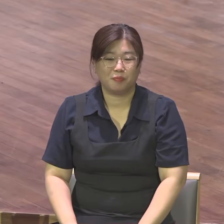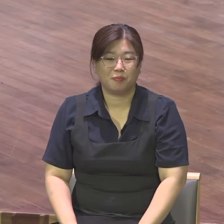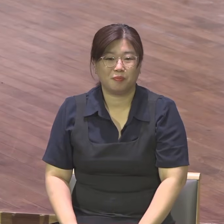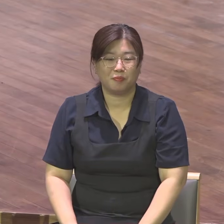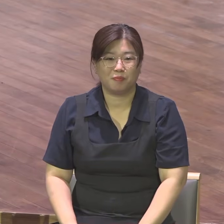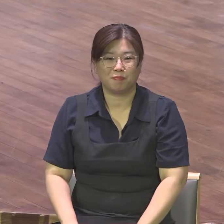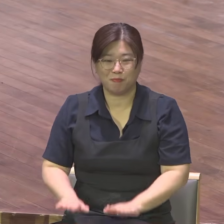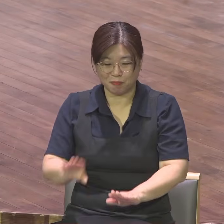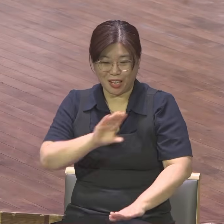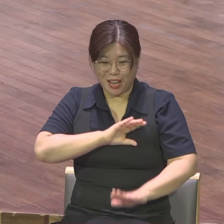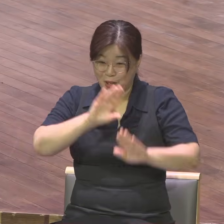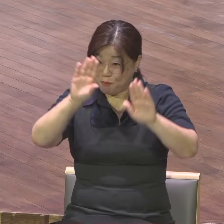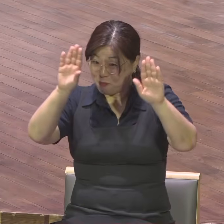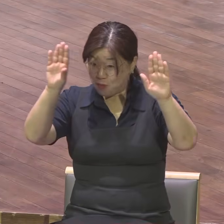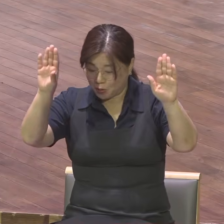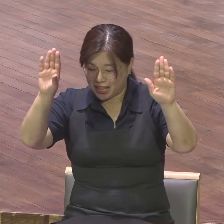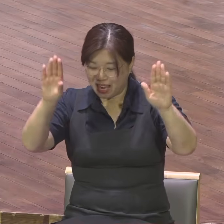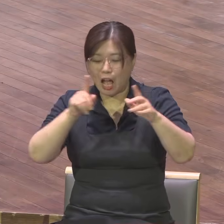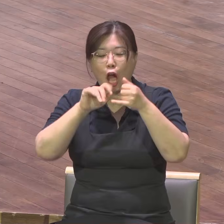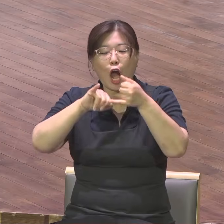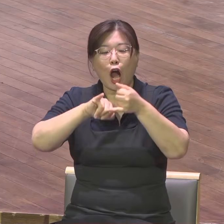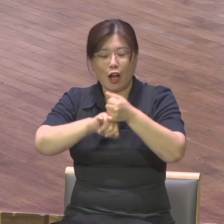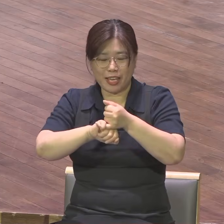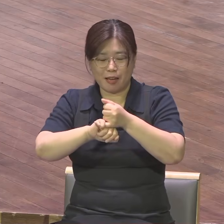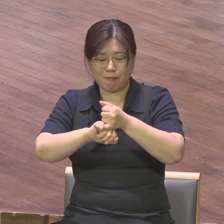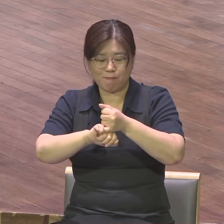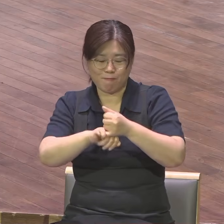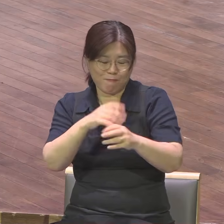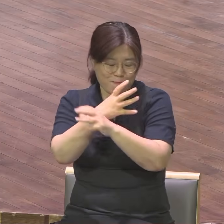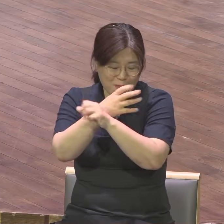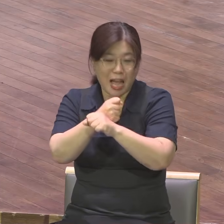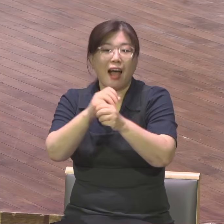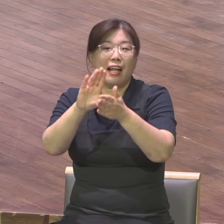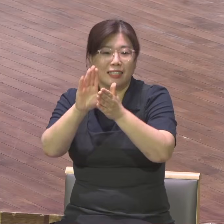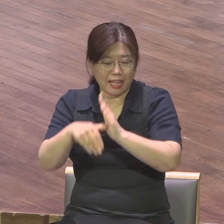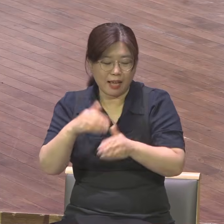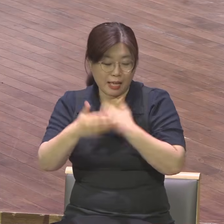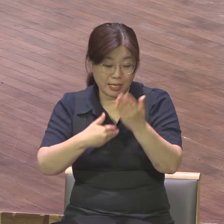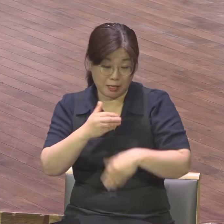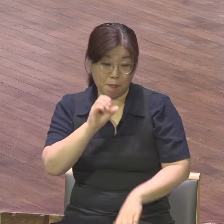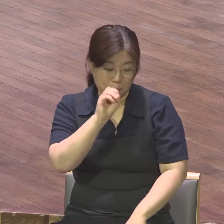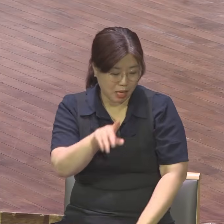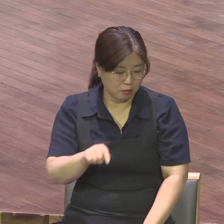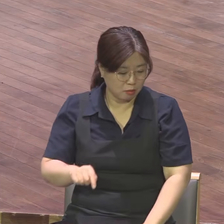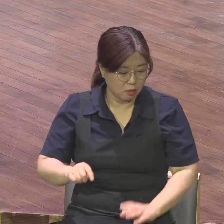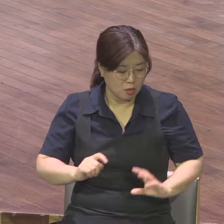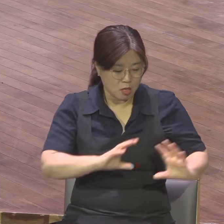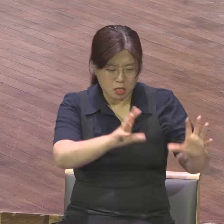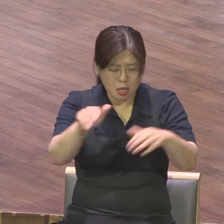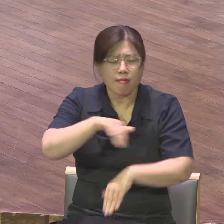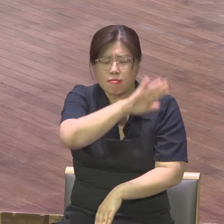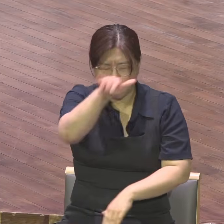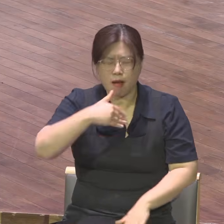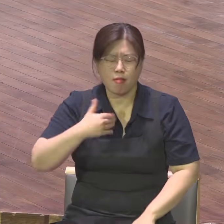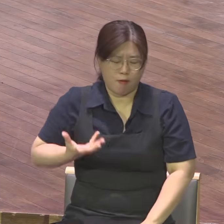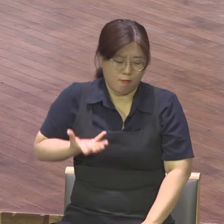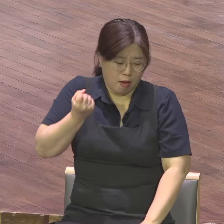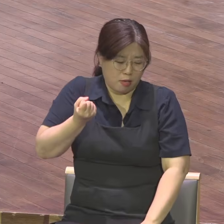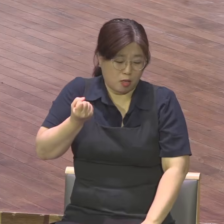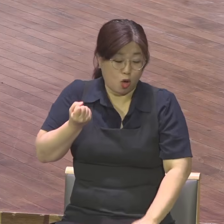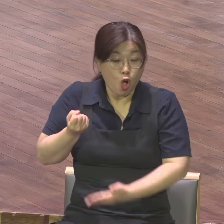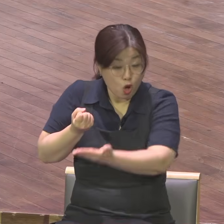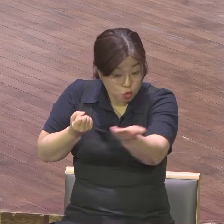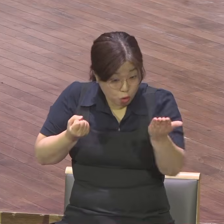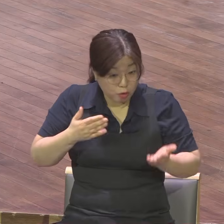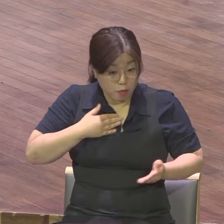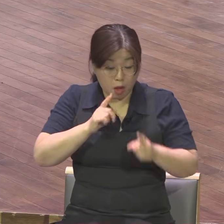모세와 언약을 체결하면서 모세에게 이렇게 말씀하십니다. 세계가 다 내게 속하였나니 너희가 내 말을 잘 듣고 내